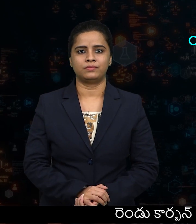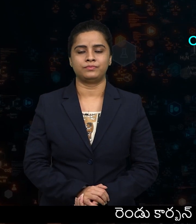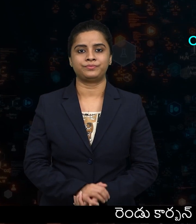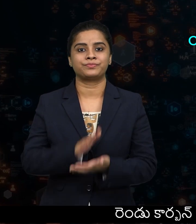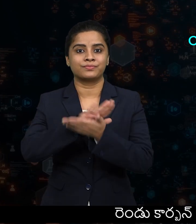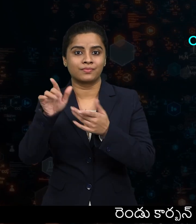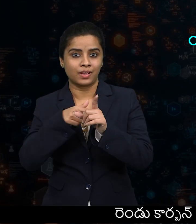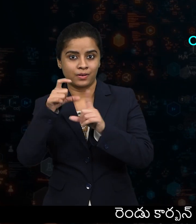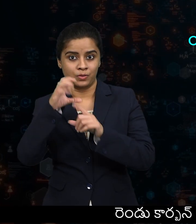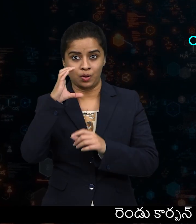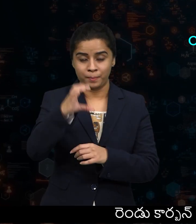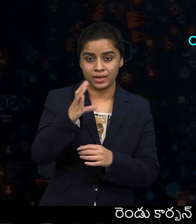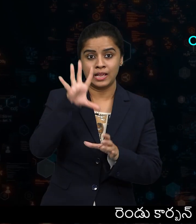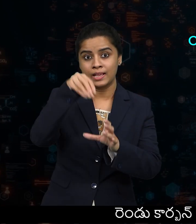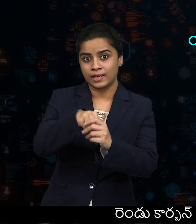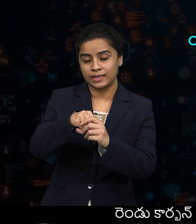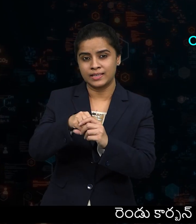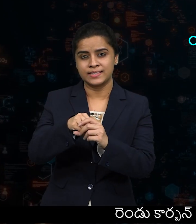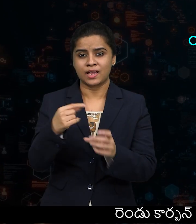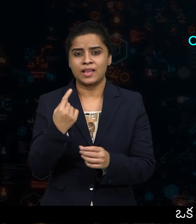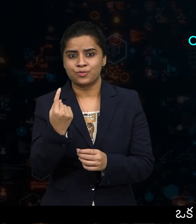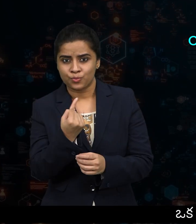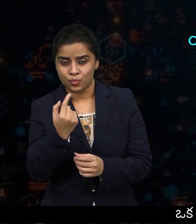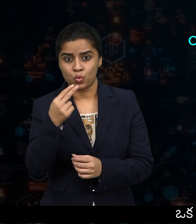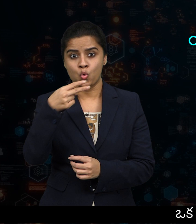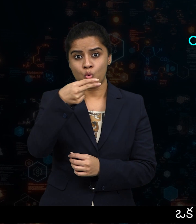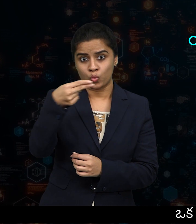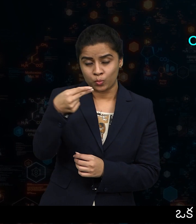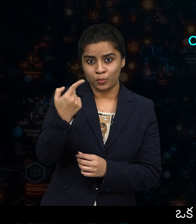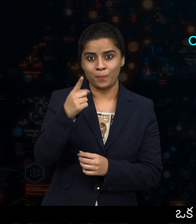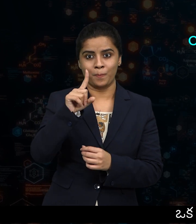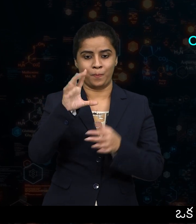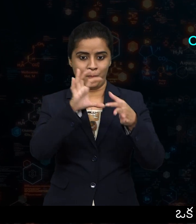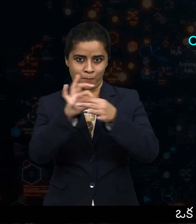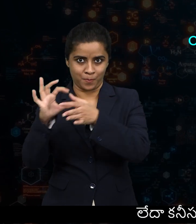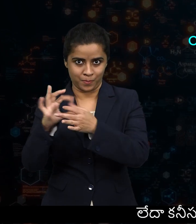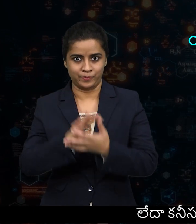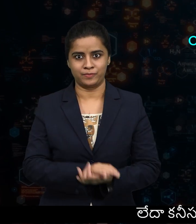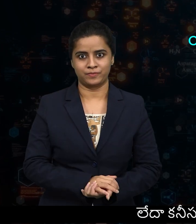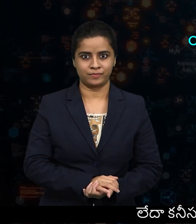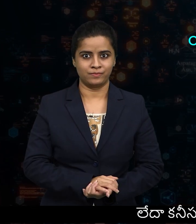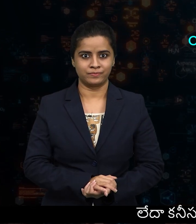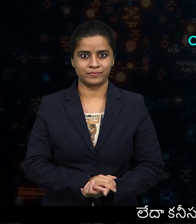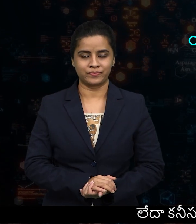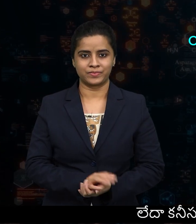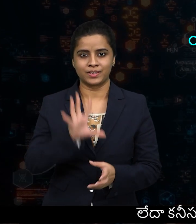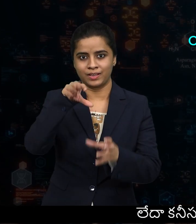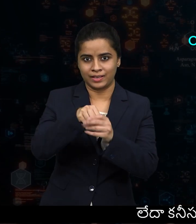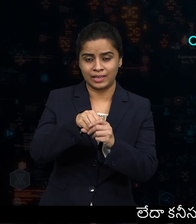రెండు కార్బన్ పరమాణువుల మధ్య కనీసం ఒక ద్విబంధం C డబుల్ బాండ్ C లేదా కనీసం ఒక త్రిబంధం